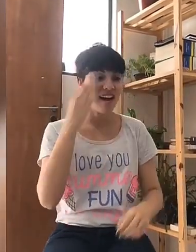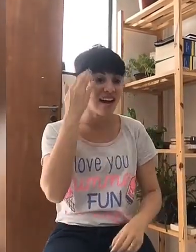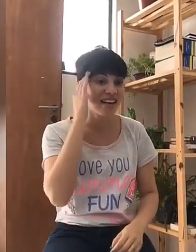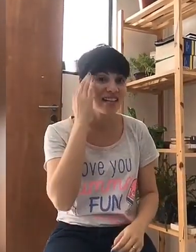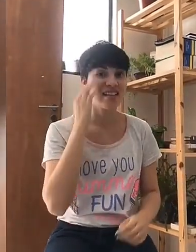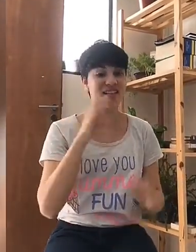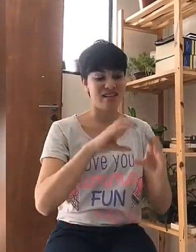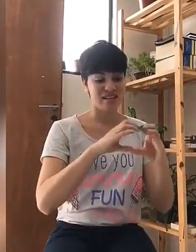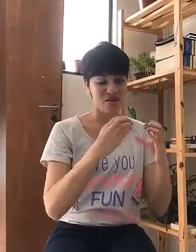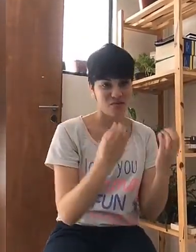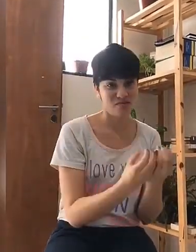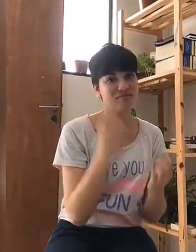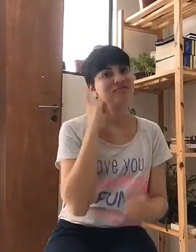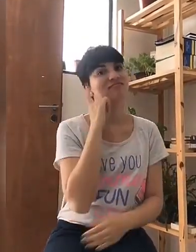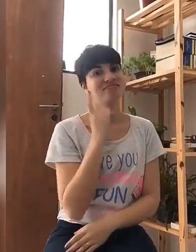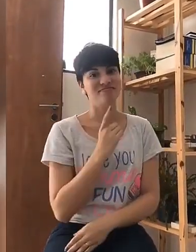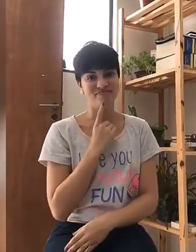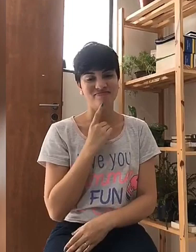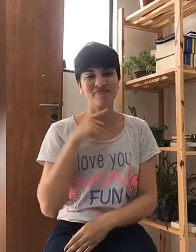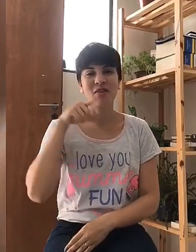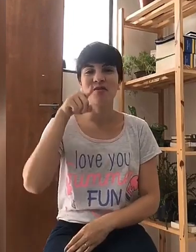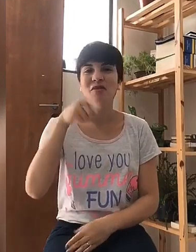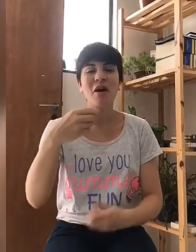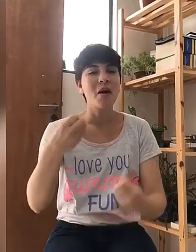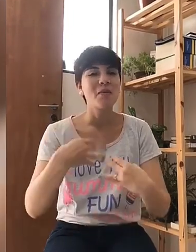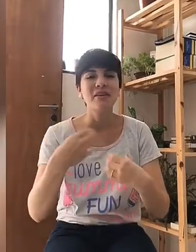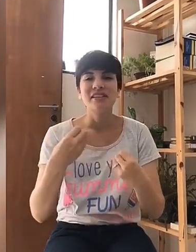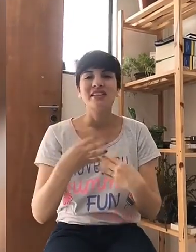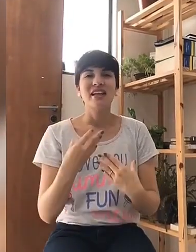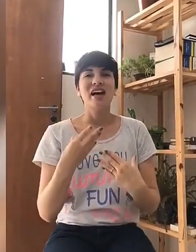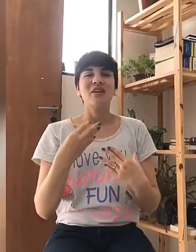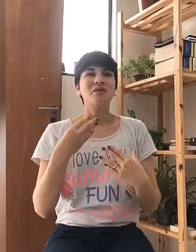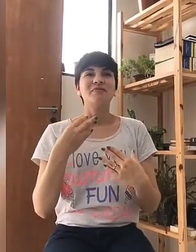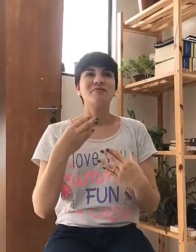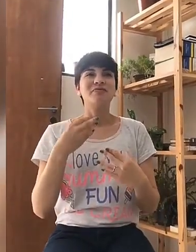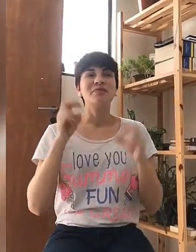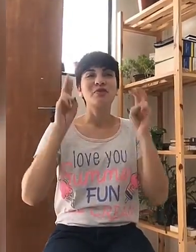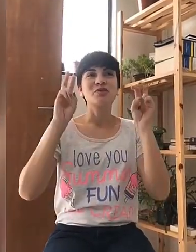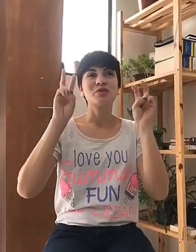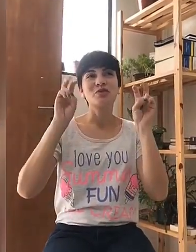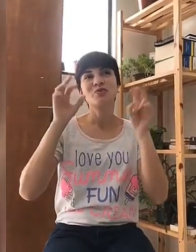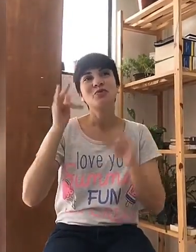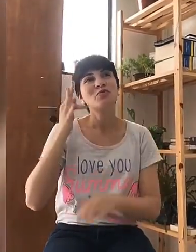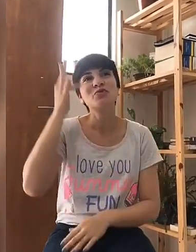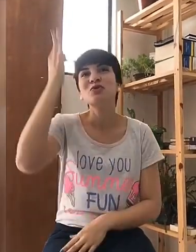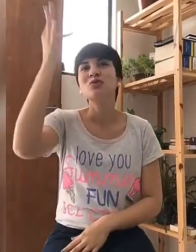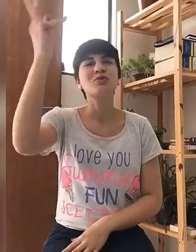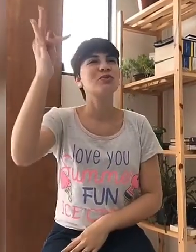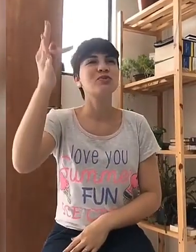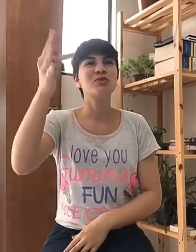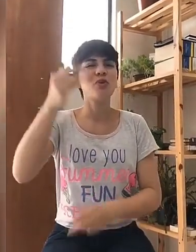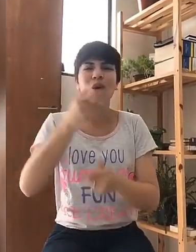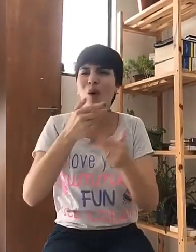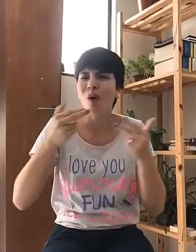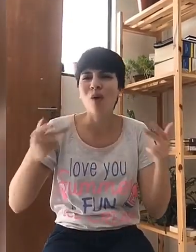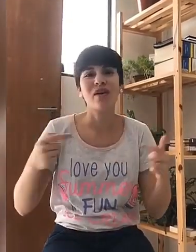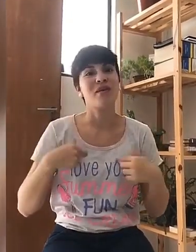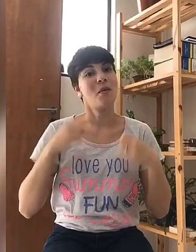respeitar a comunidade surda e a compreender ela também. Vocês me ensinaram sobre o meu futuro. Sobre